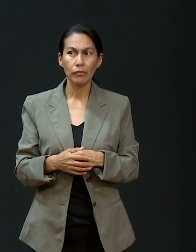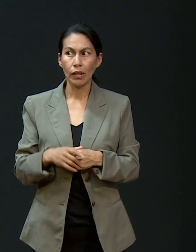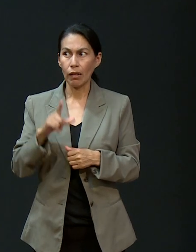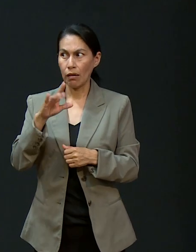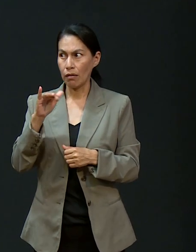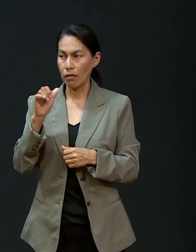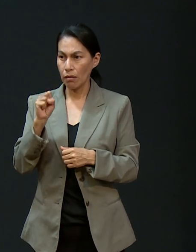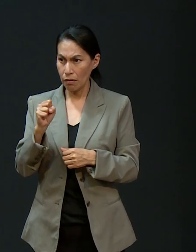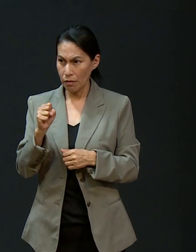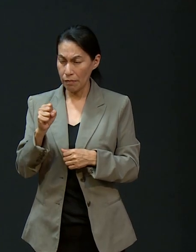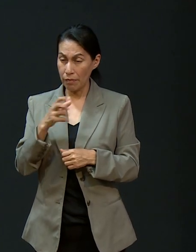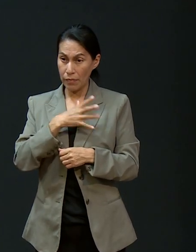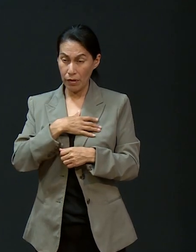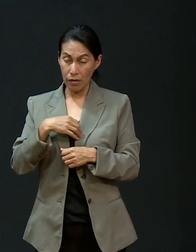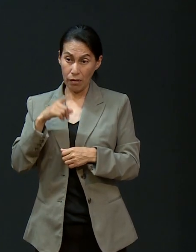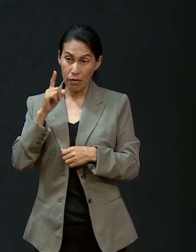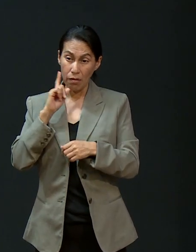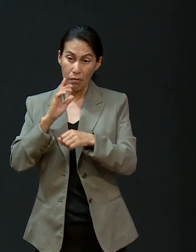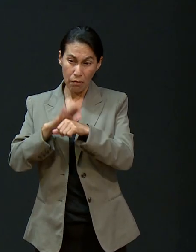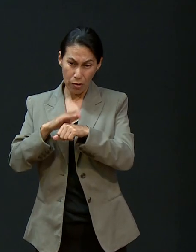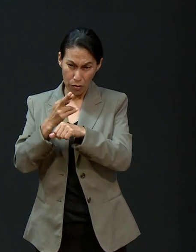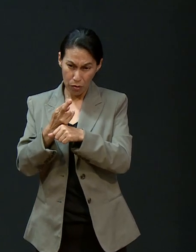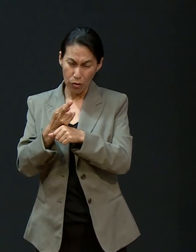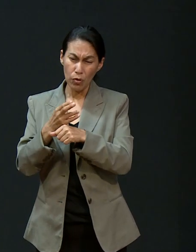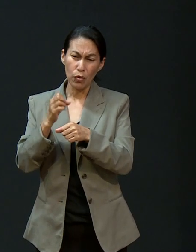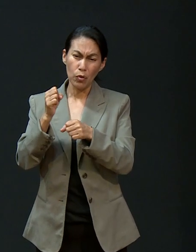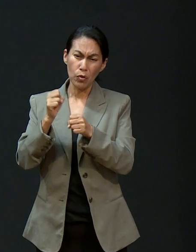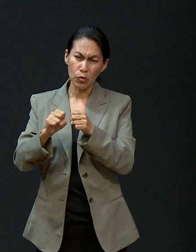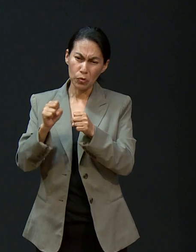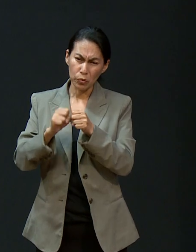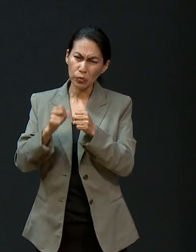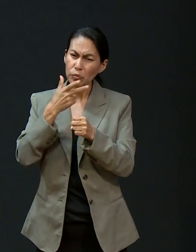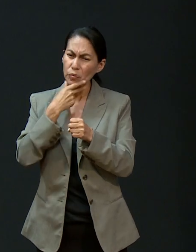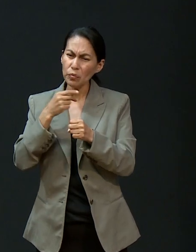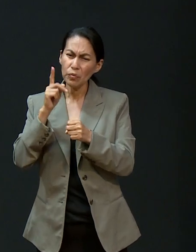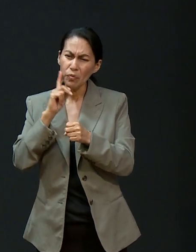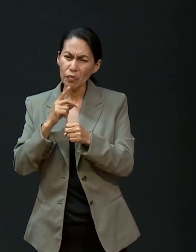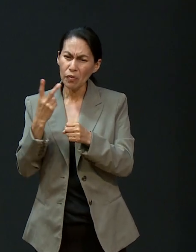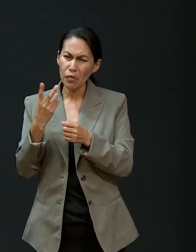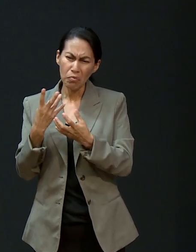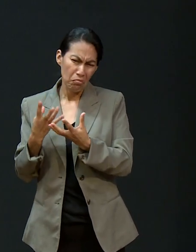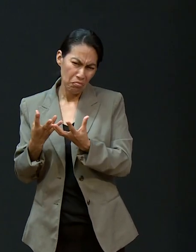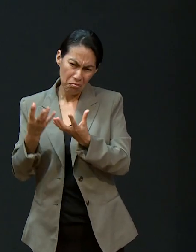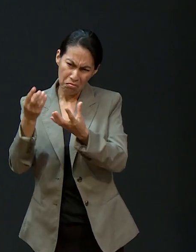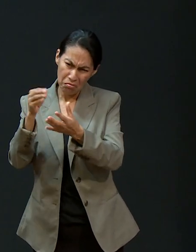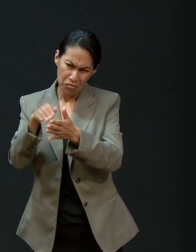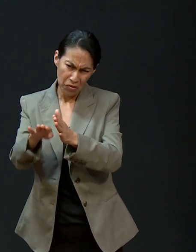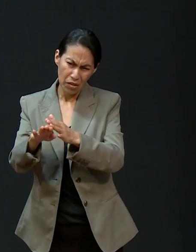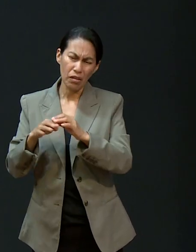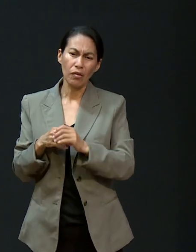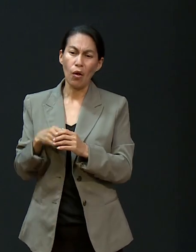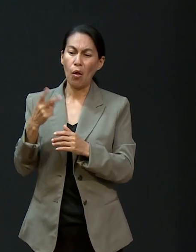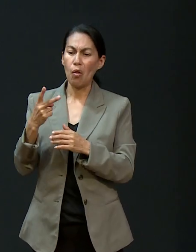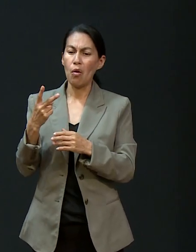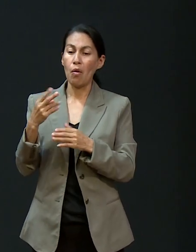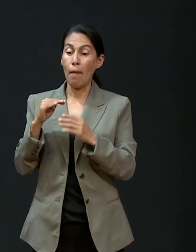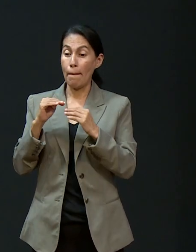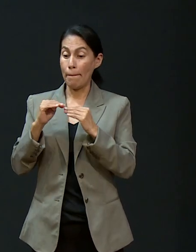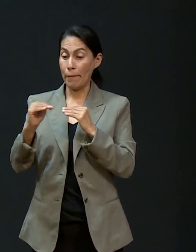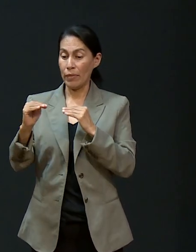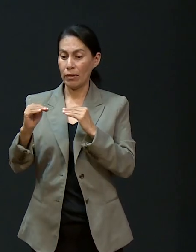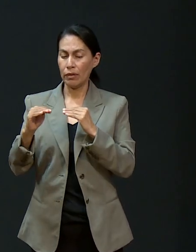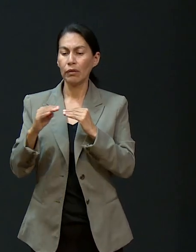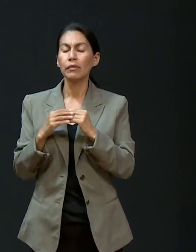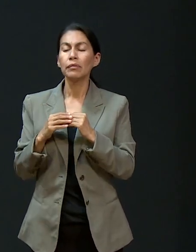Es que entró Lía, mi hija mayor, mi suegro, mi suegra entraron, un poco así, como que no sé, dos